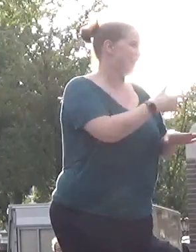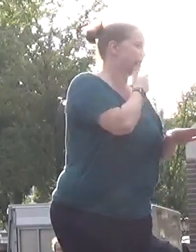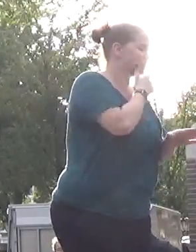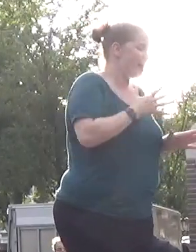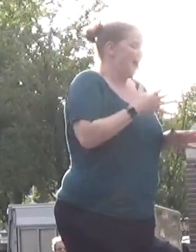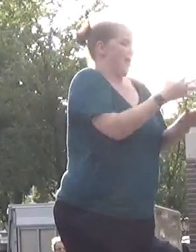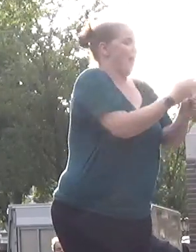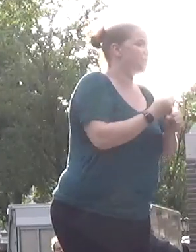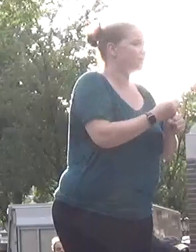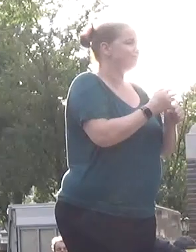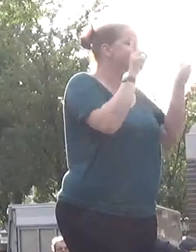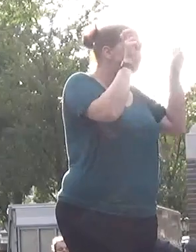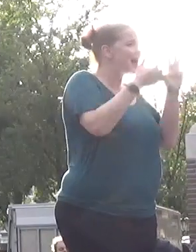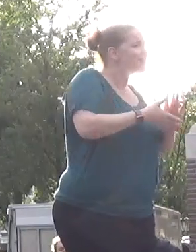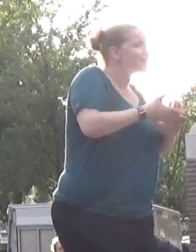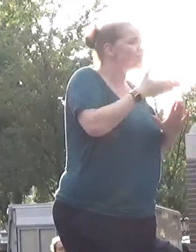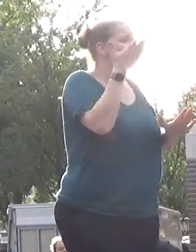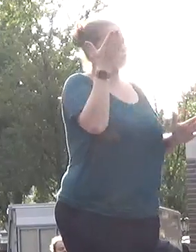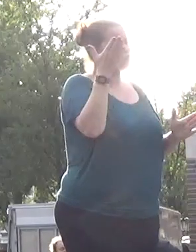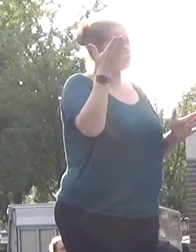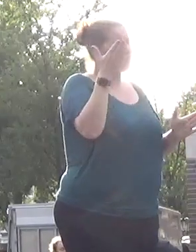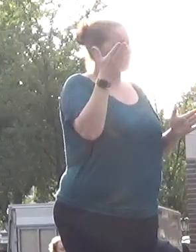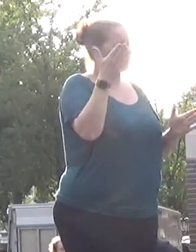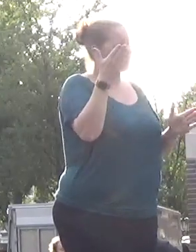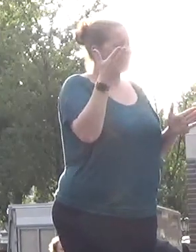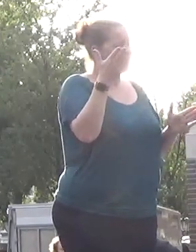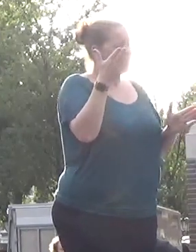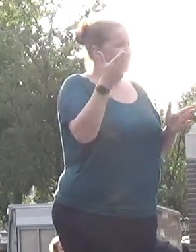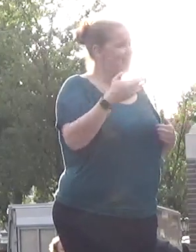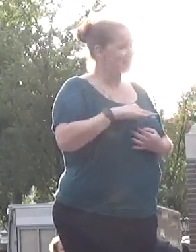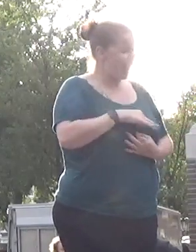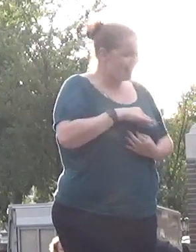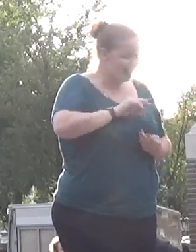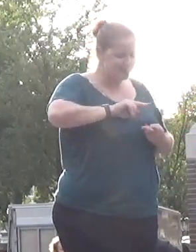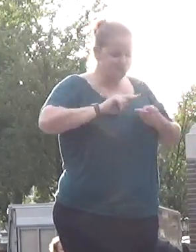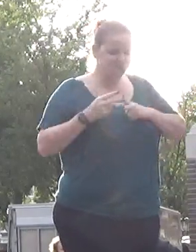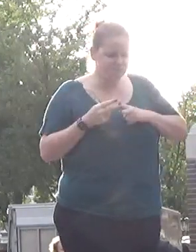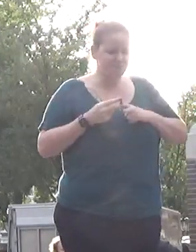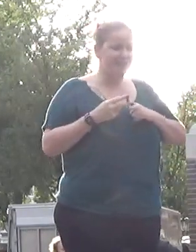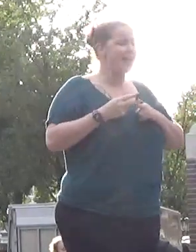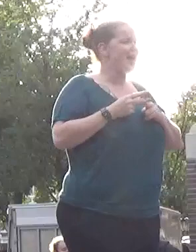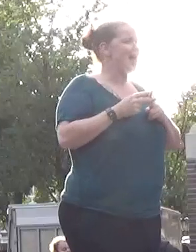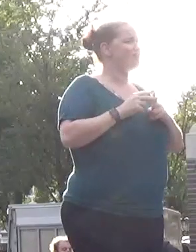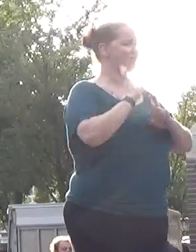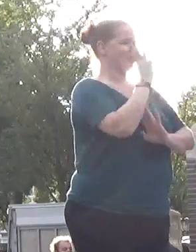helpen om naar hun natuurlijke geaardheid terug te keren. En transgender mensen kan ondersteunen om te leven